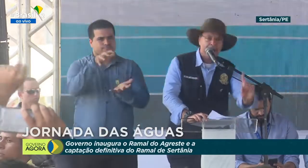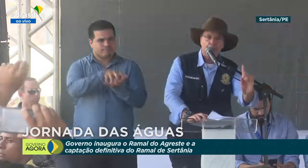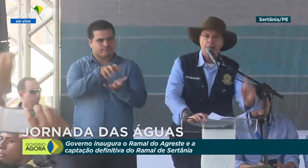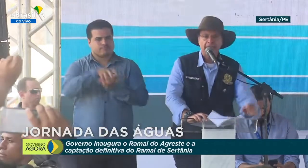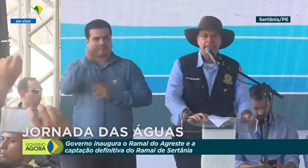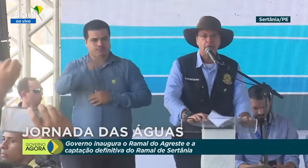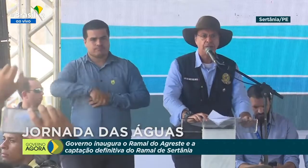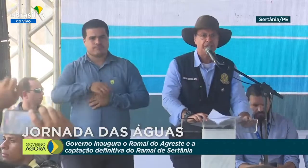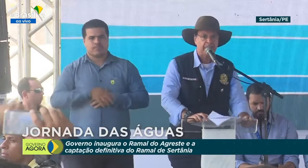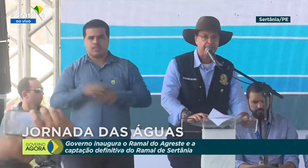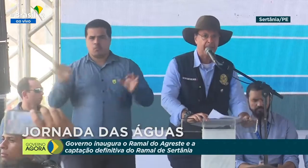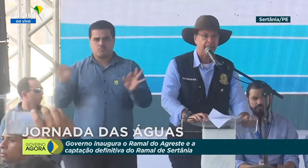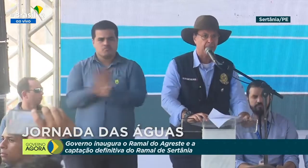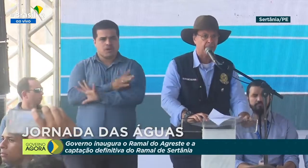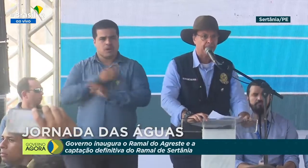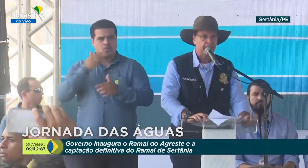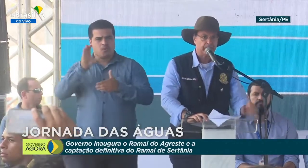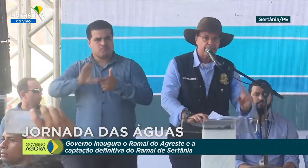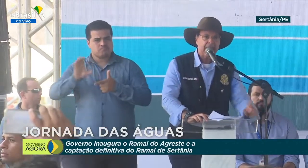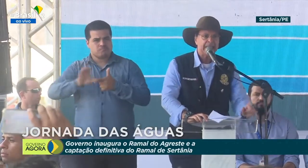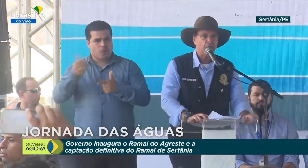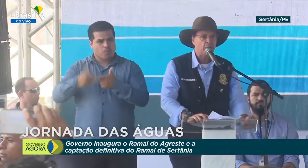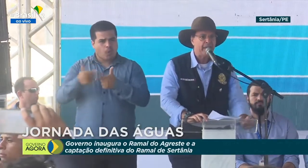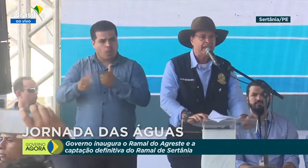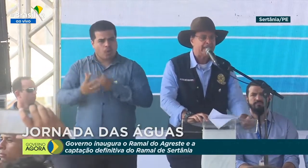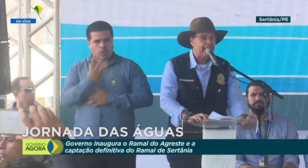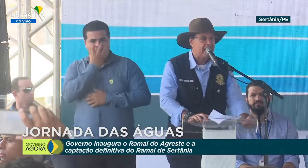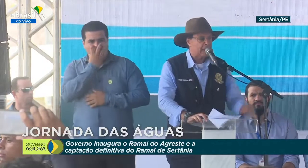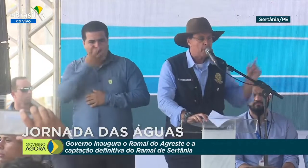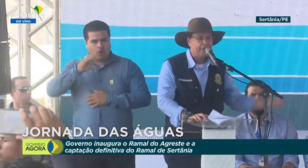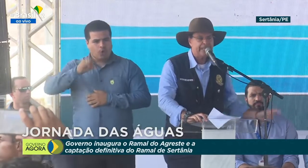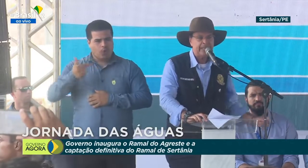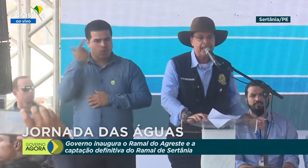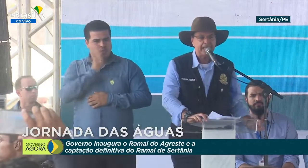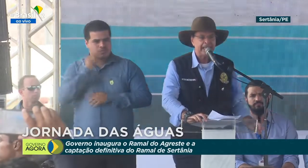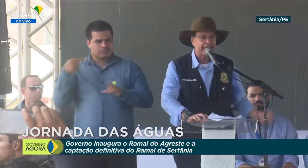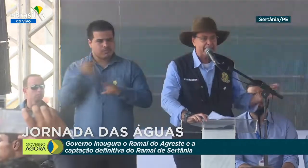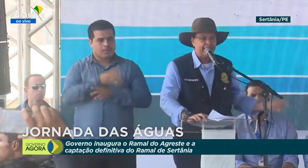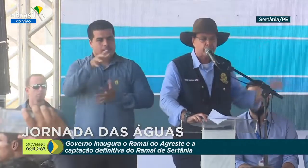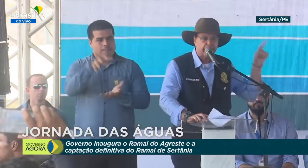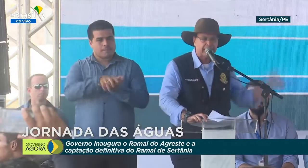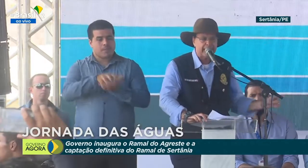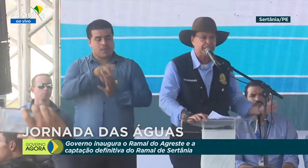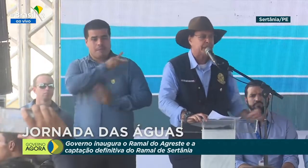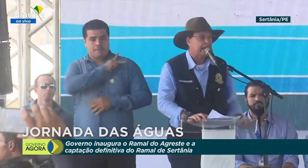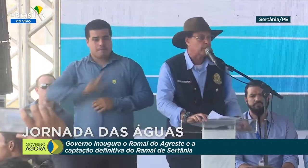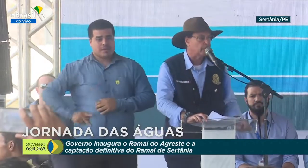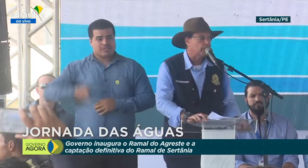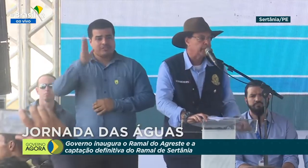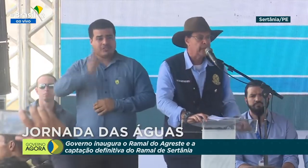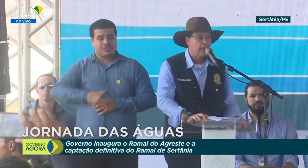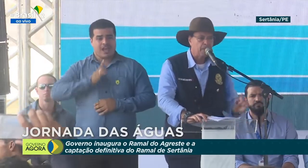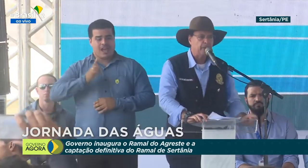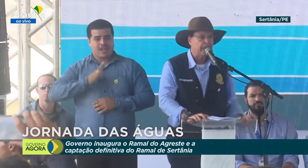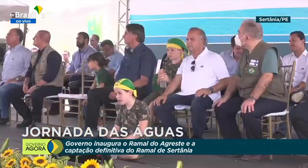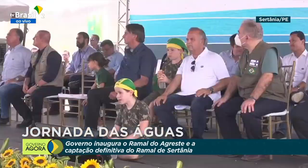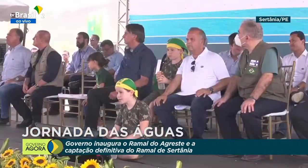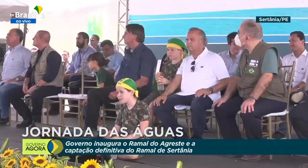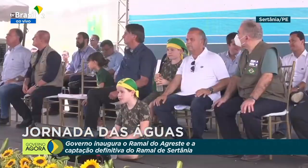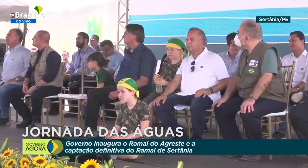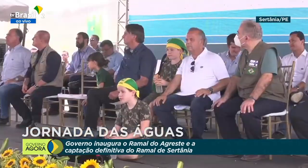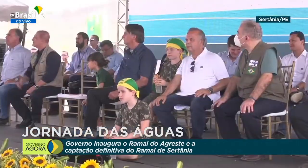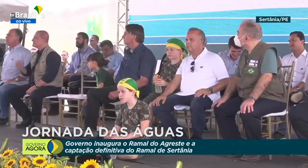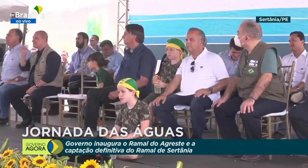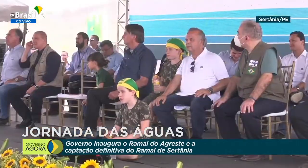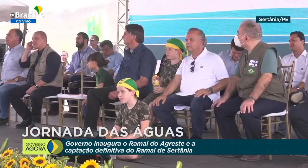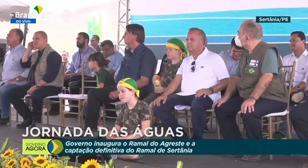E acabou a crise do oxigênio em Pernambuco. Esse é o governo itinerante. O presidente que já passou em 3 estados hoje. Pousamos no